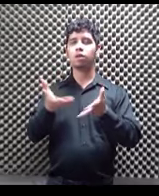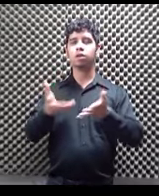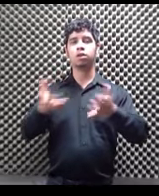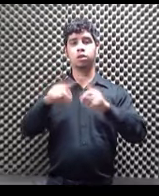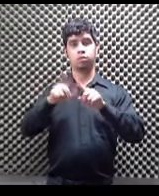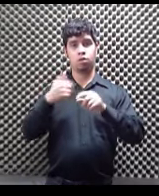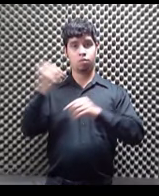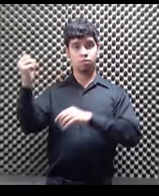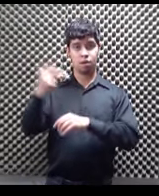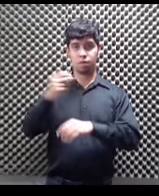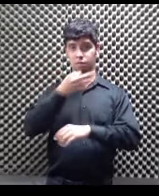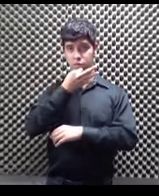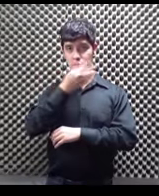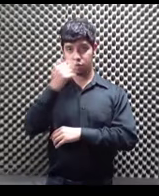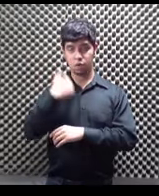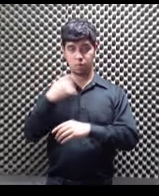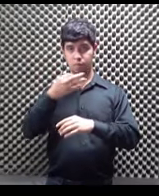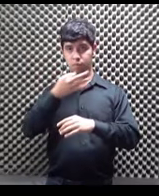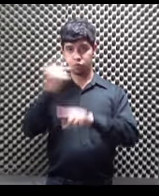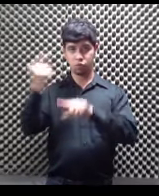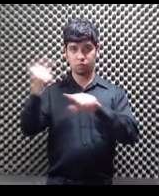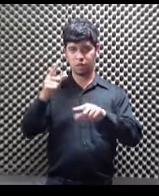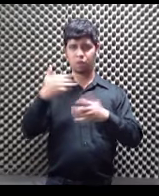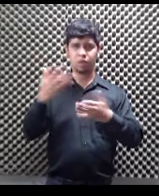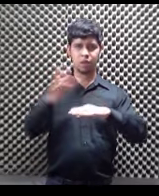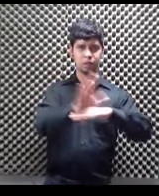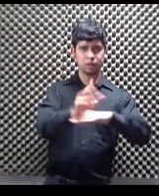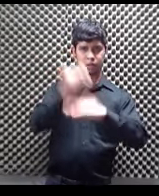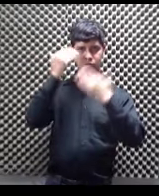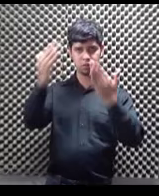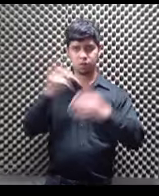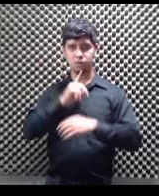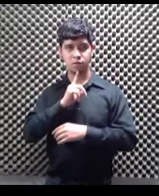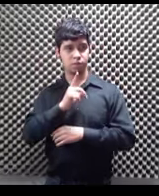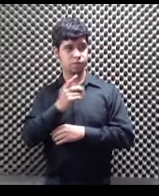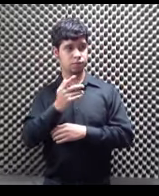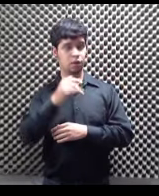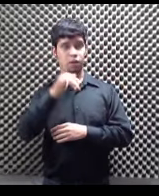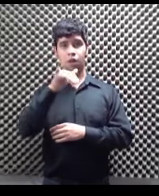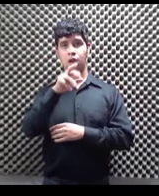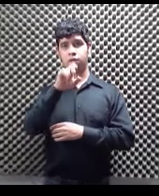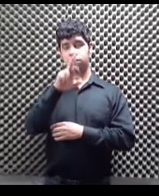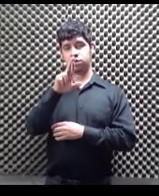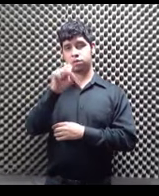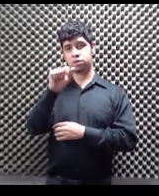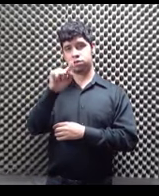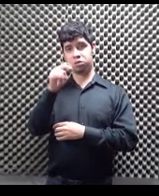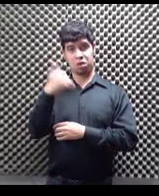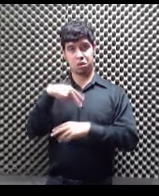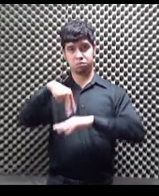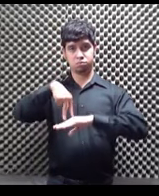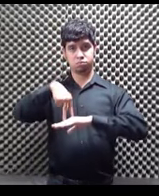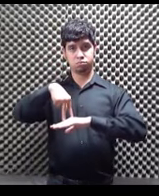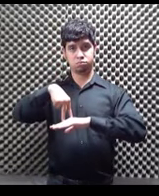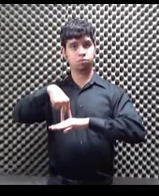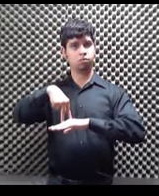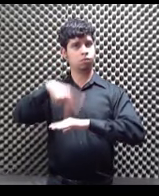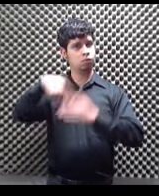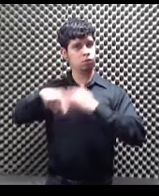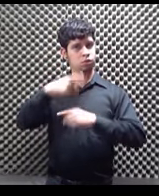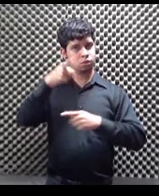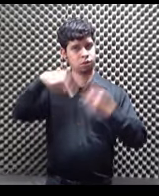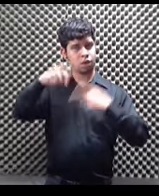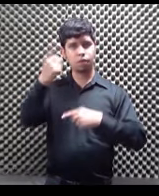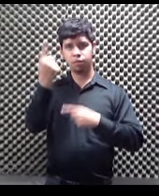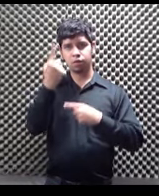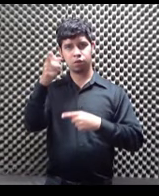y regresamos ya porque yo creo que por ahí viene algo como que de cine, no sé. Mira, Javier Santiago está ahí de pie, no sé. ¿Qué tú crees? ¿Qué